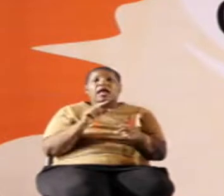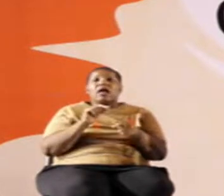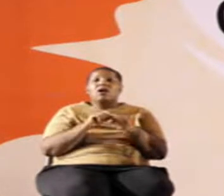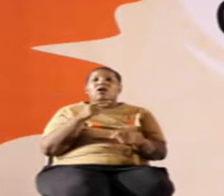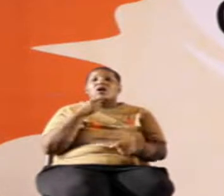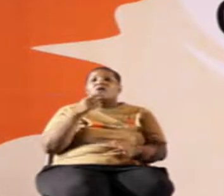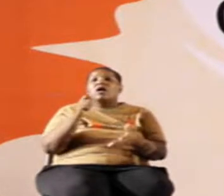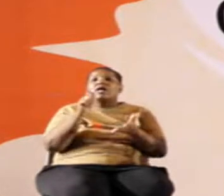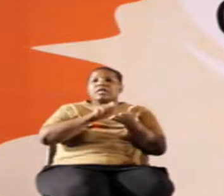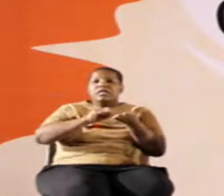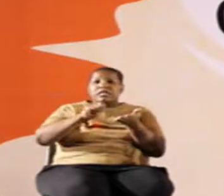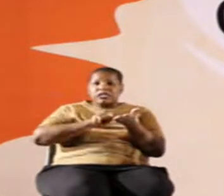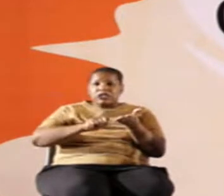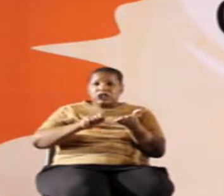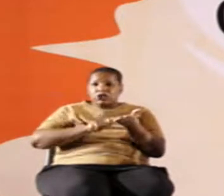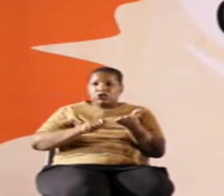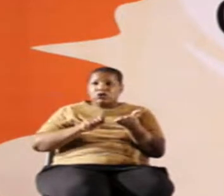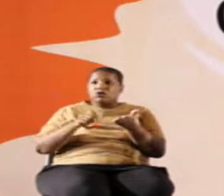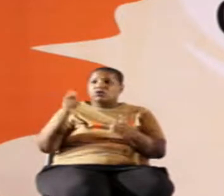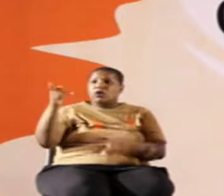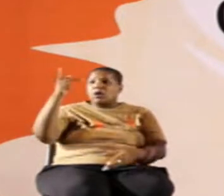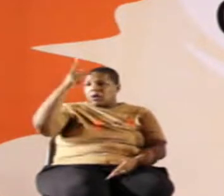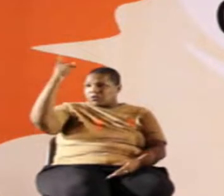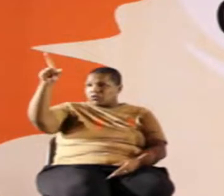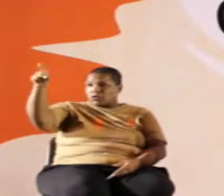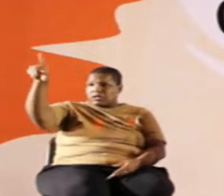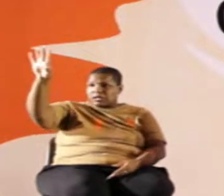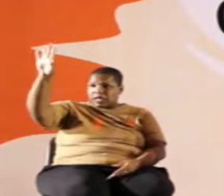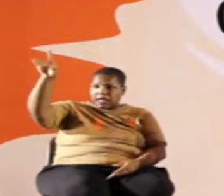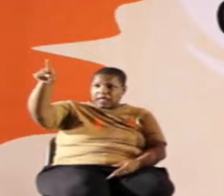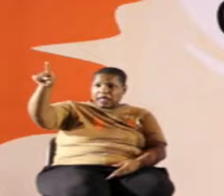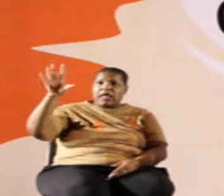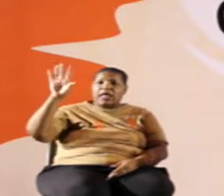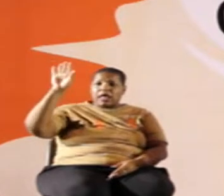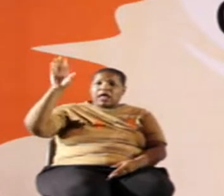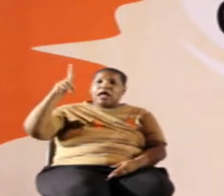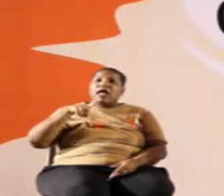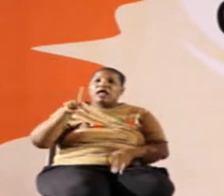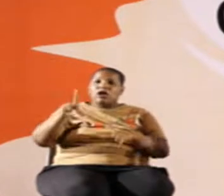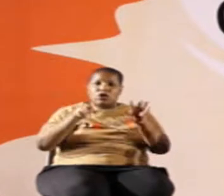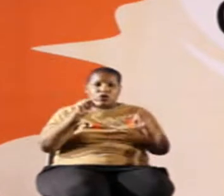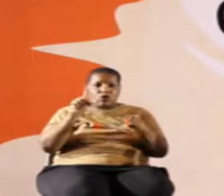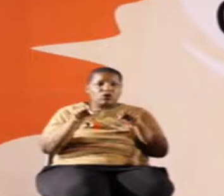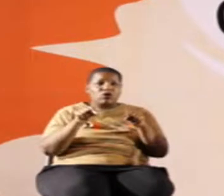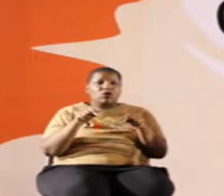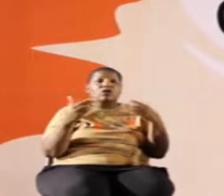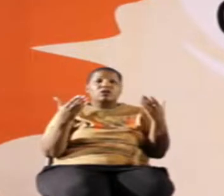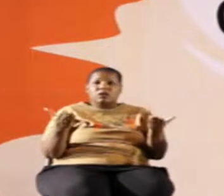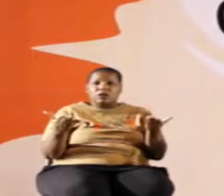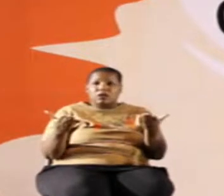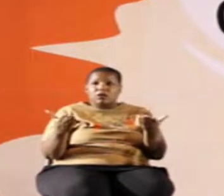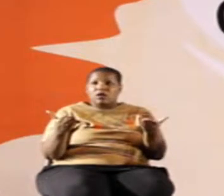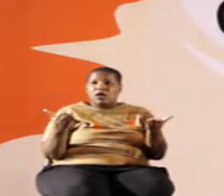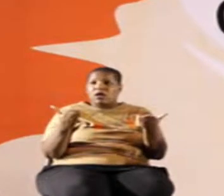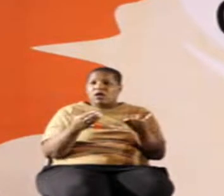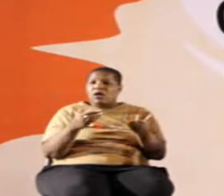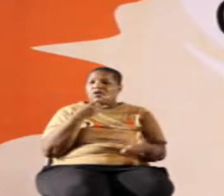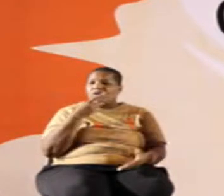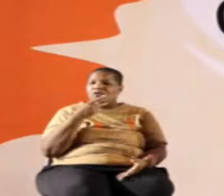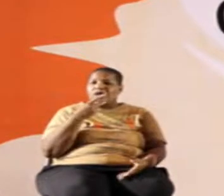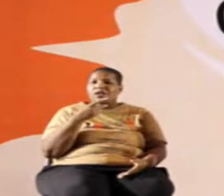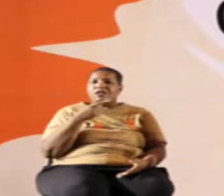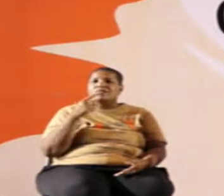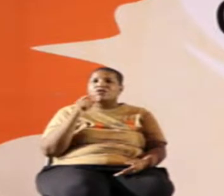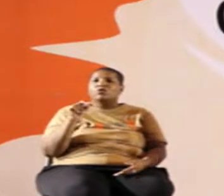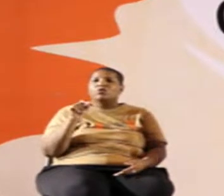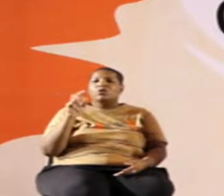as perguntas por escrito, né? O pessoal já está recolhendo. Enfim, como eu disse na abertura, quando a gente fala